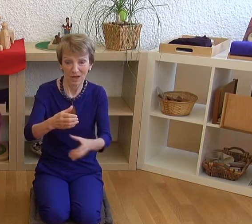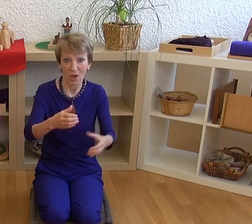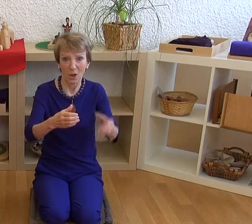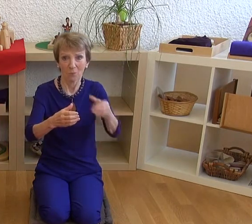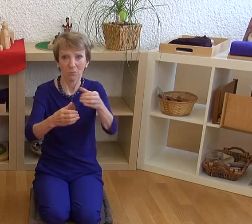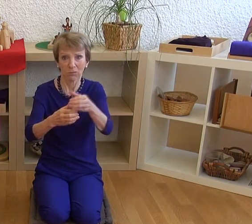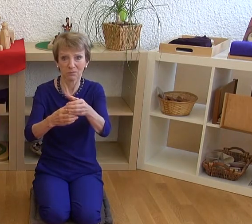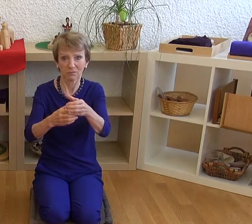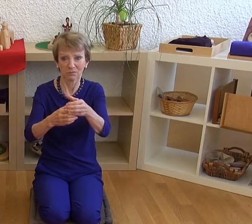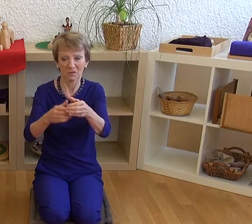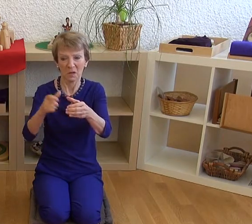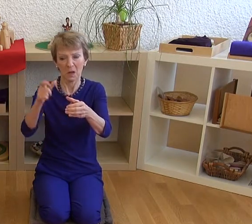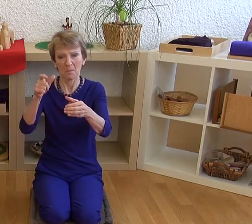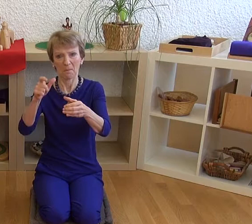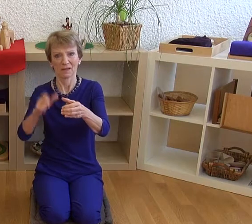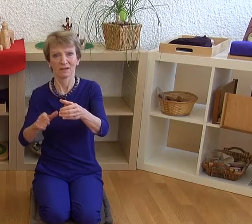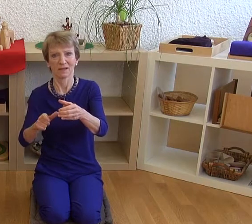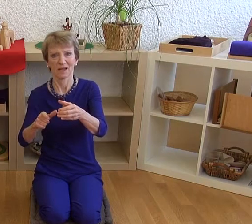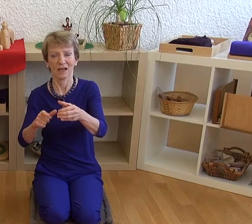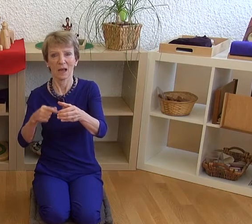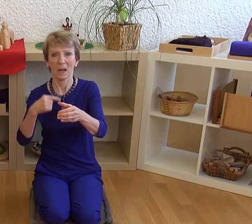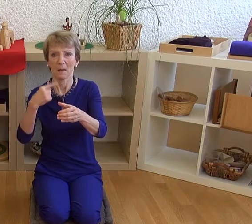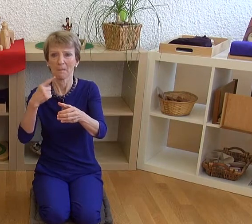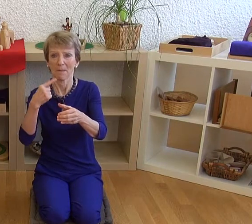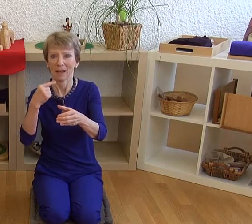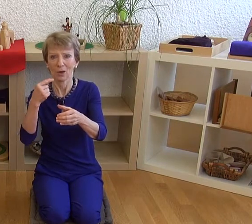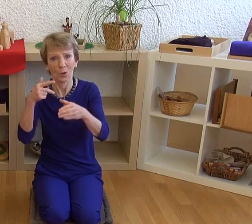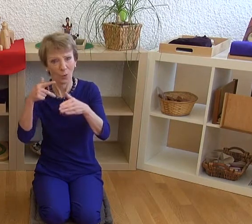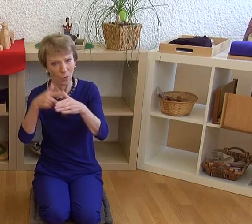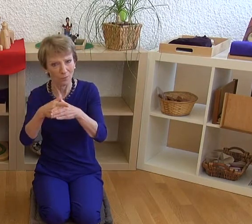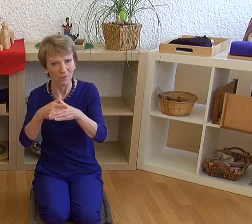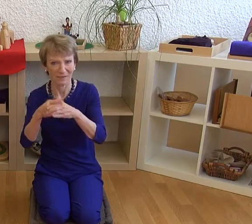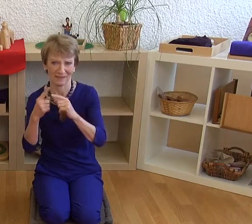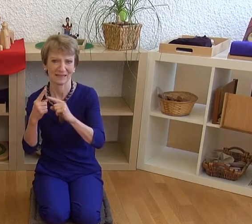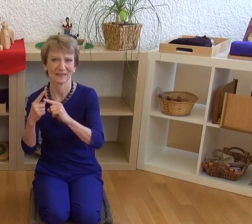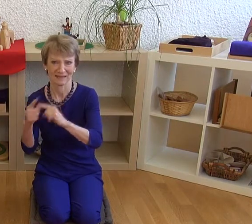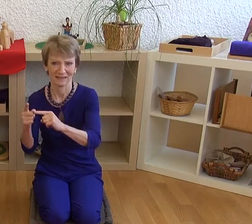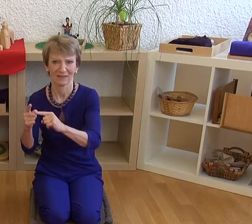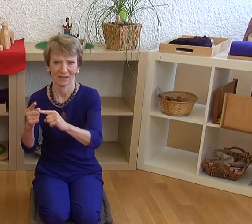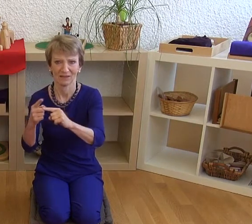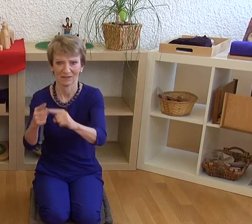plus les bâtisseurs parlaient de manière différente.